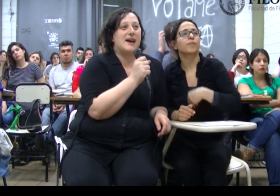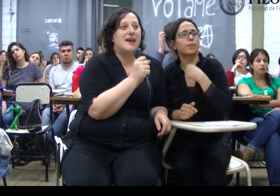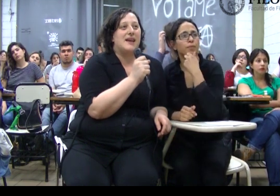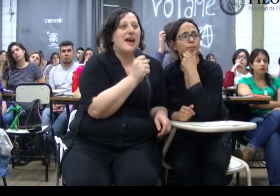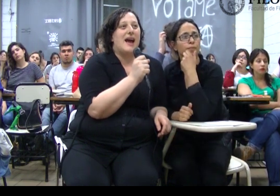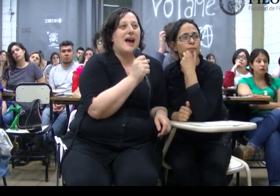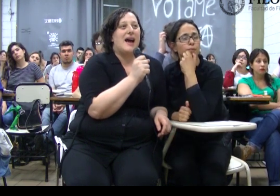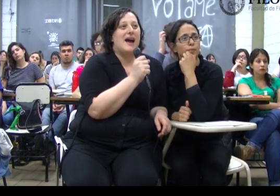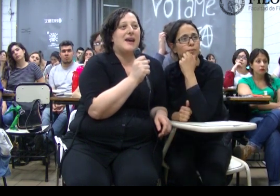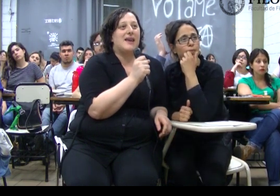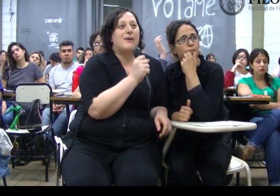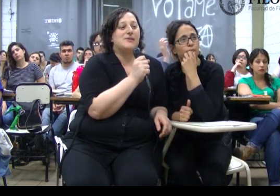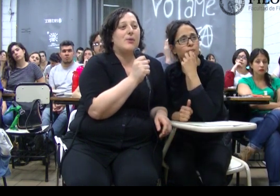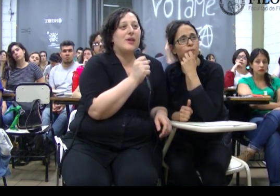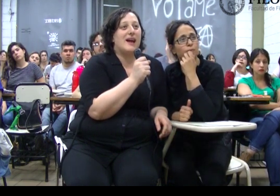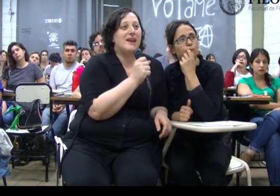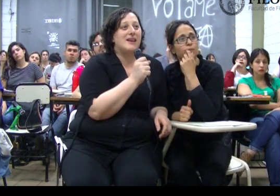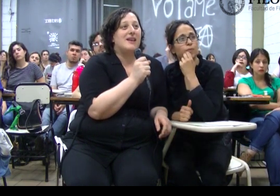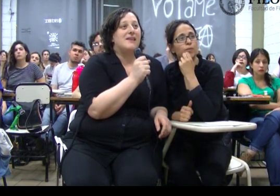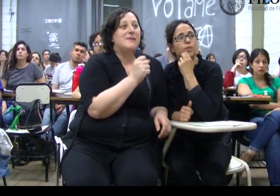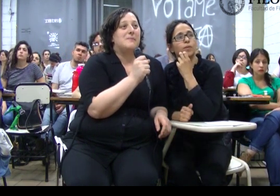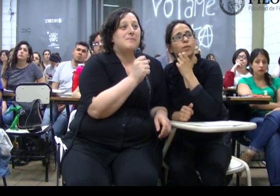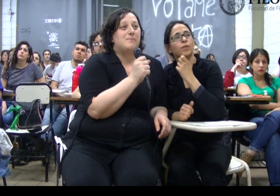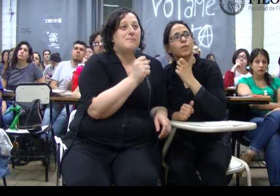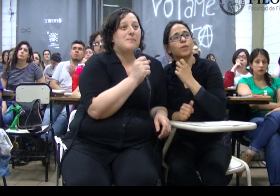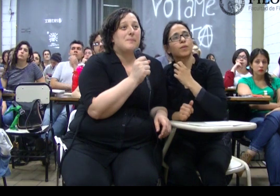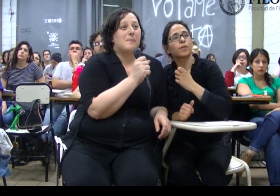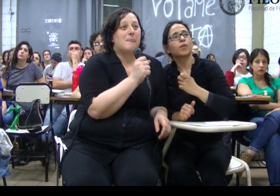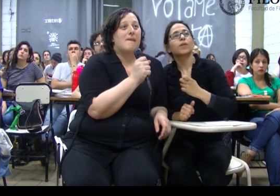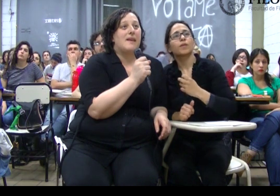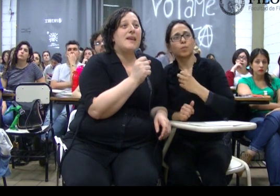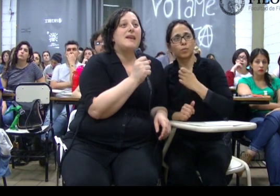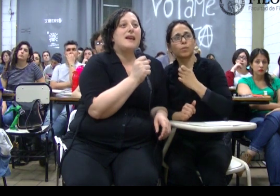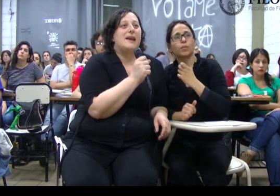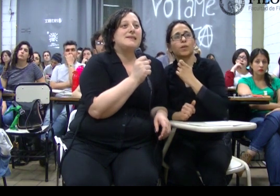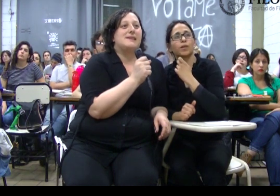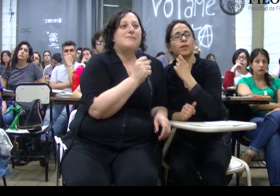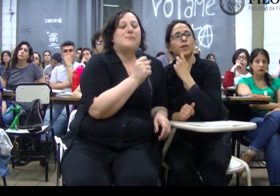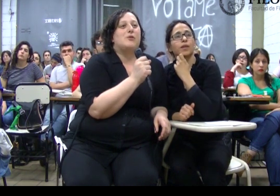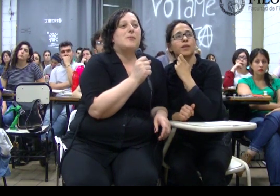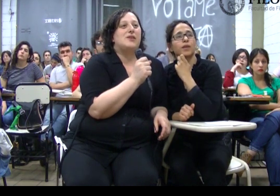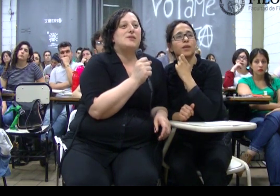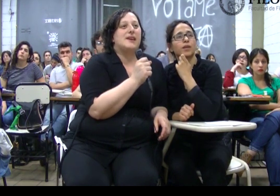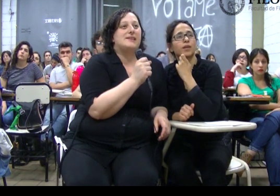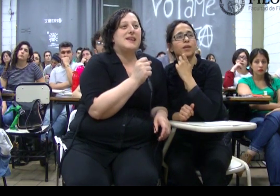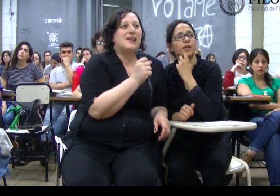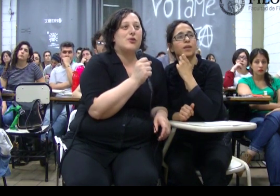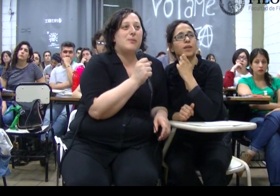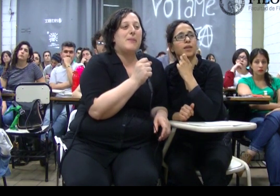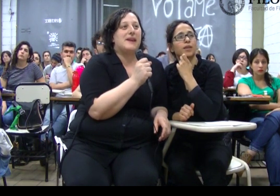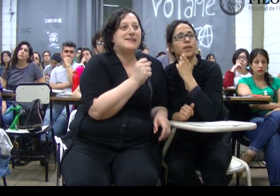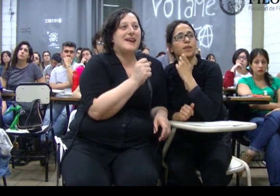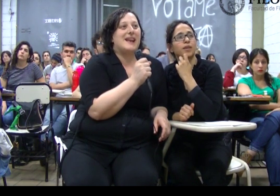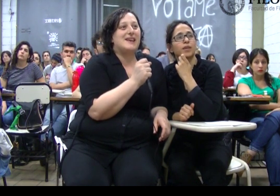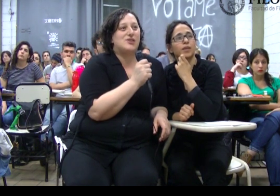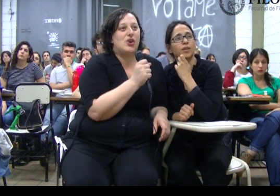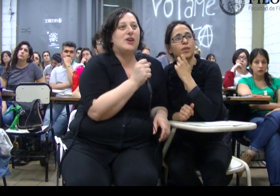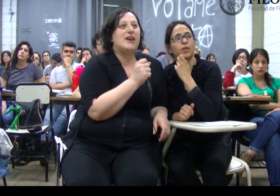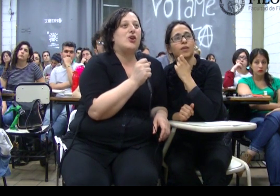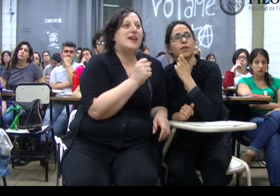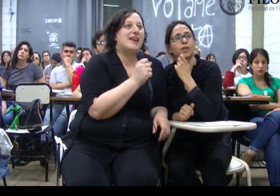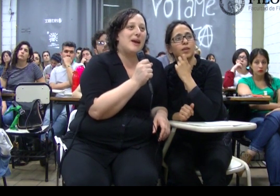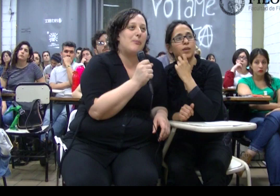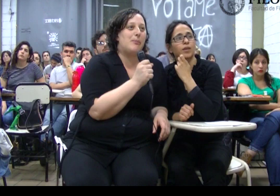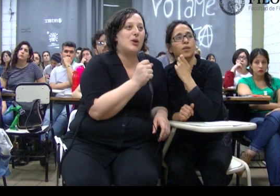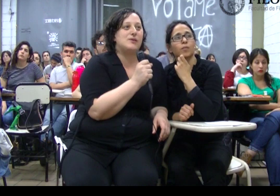íbamos a abordar y es, por momentos se interrumpía para hacer